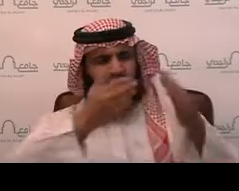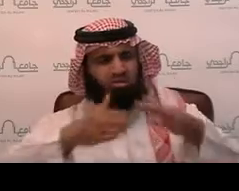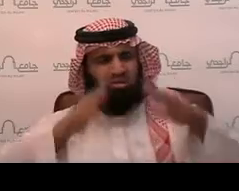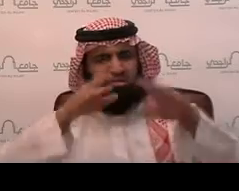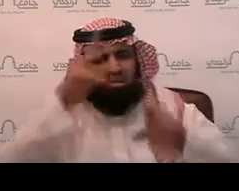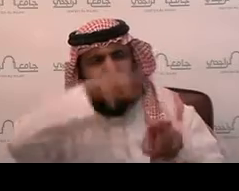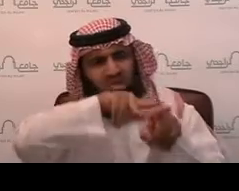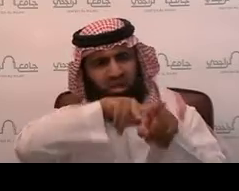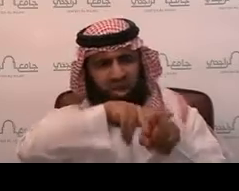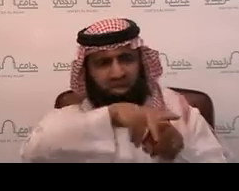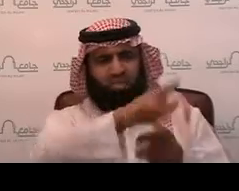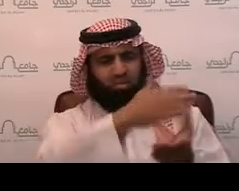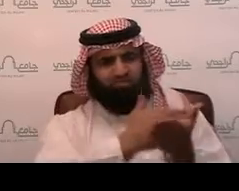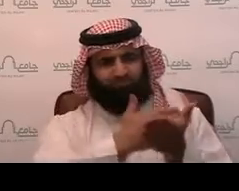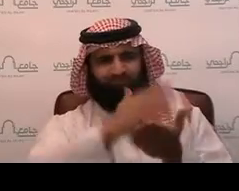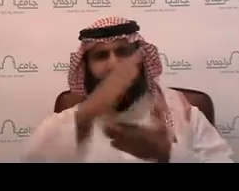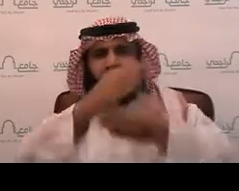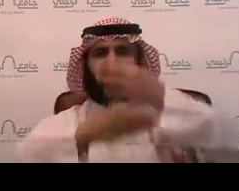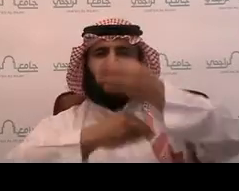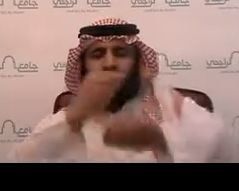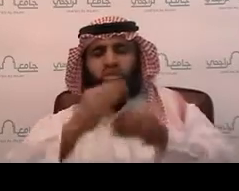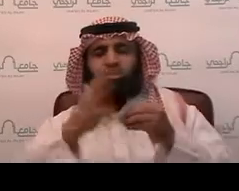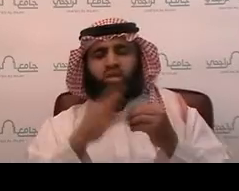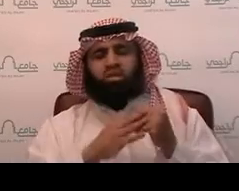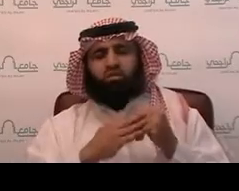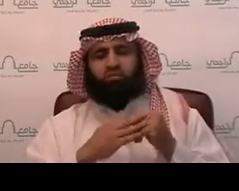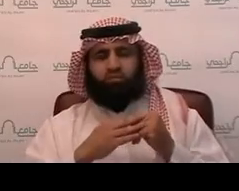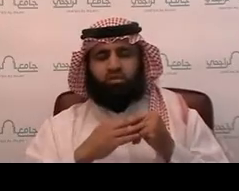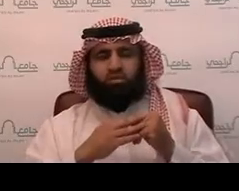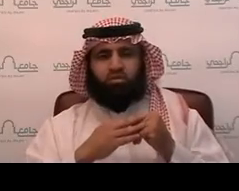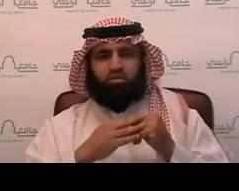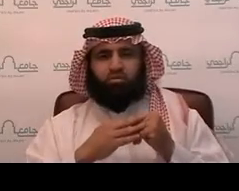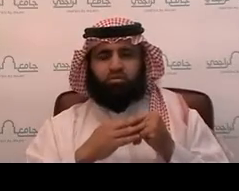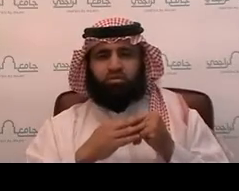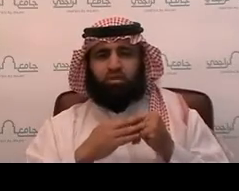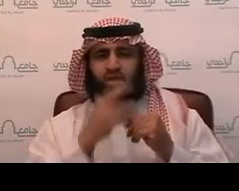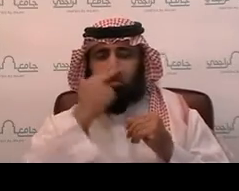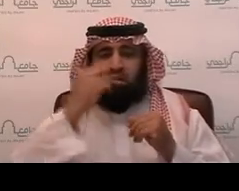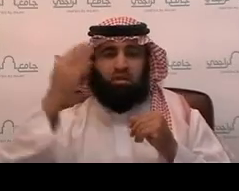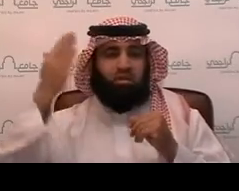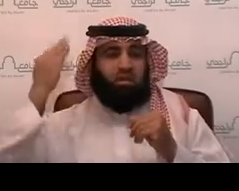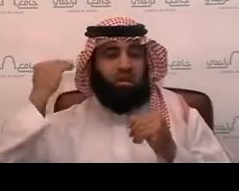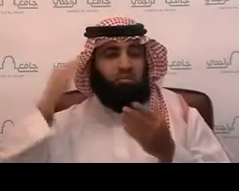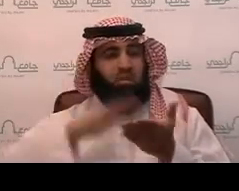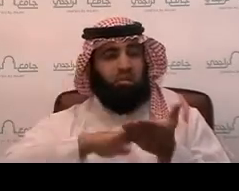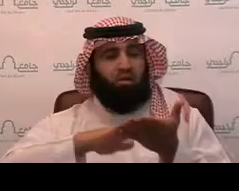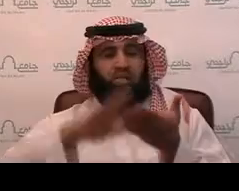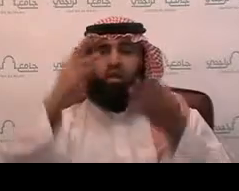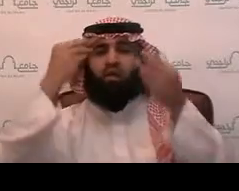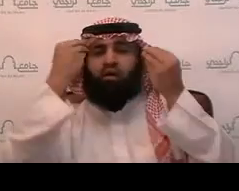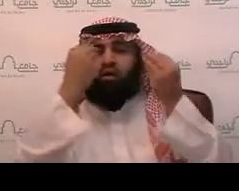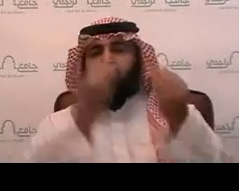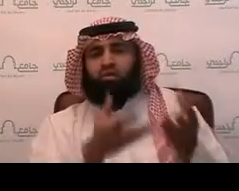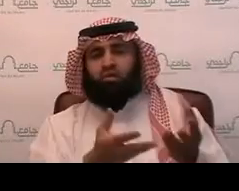قرنا آخرين. تلك الأمم مكن الله عز وجل لها في الأرض ما لم يمكن لغيرها